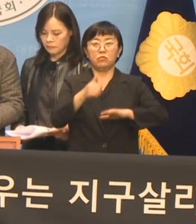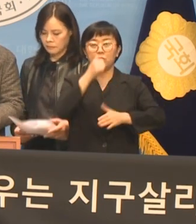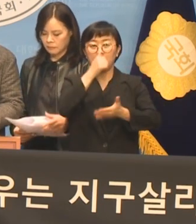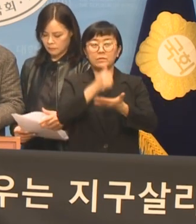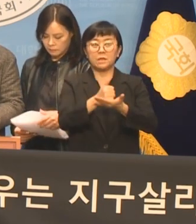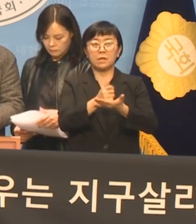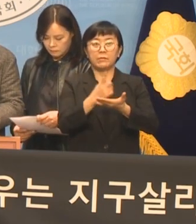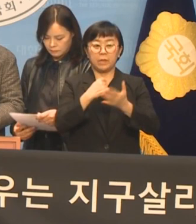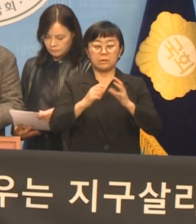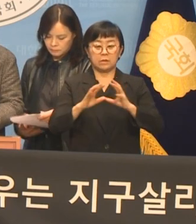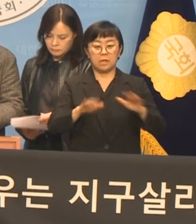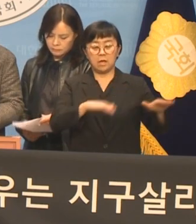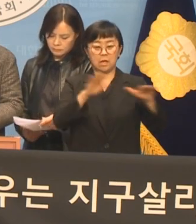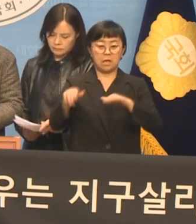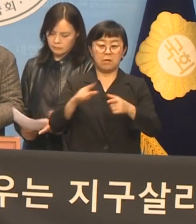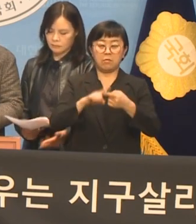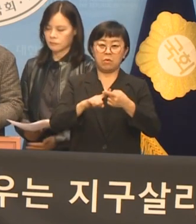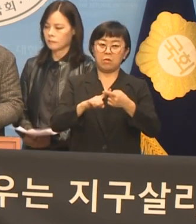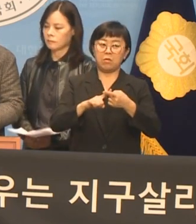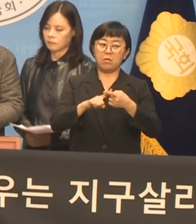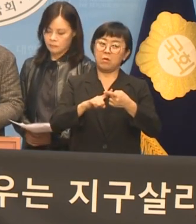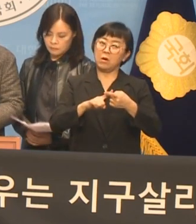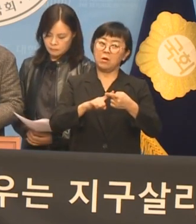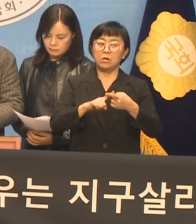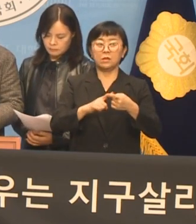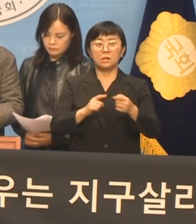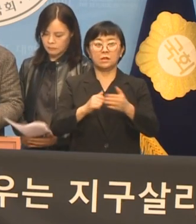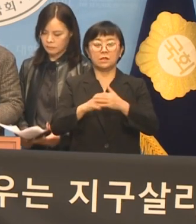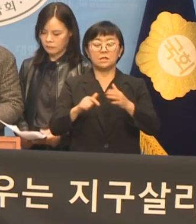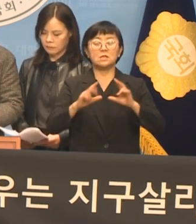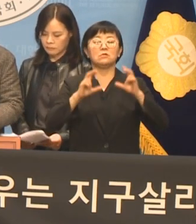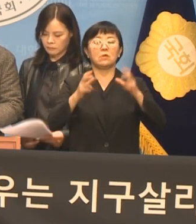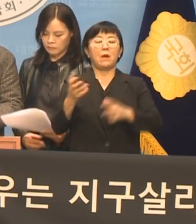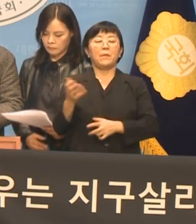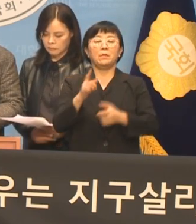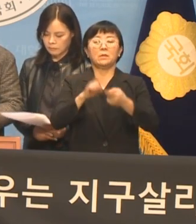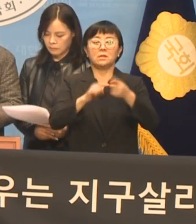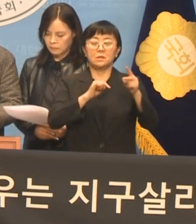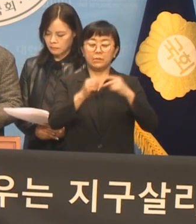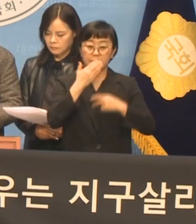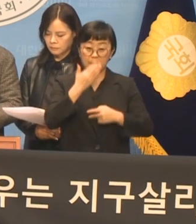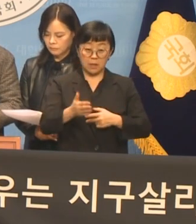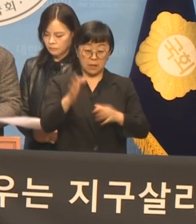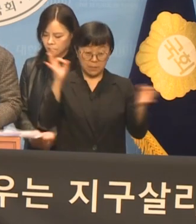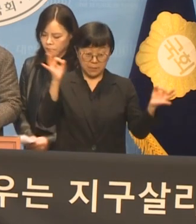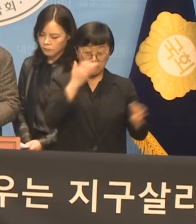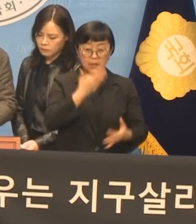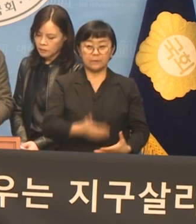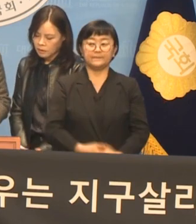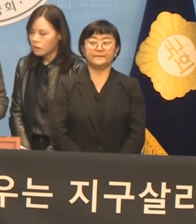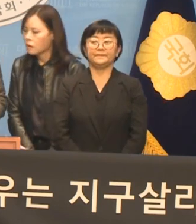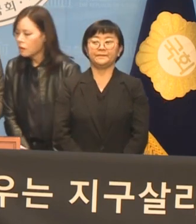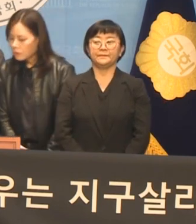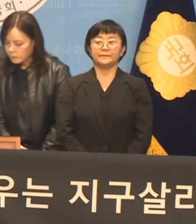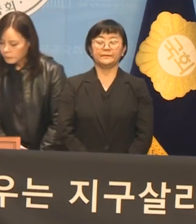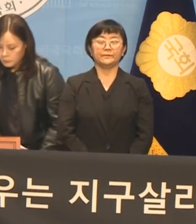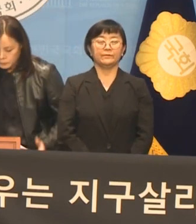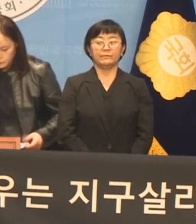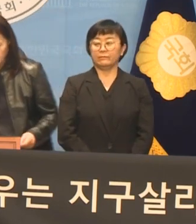기후범죄국이자 해양안땅국이라는 오명 속에 어찌 지구의 아파함을 알고 가만 있을 소냐.